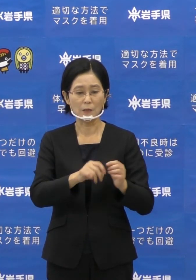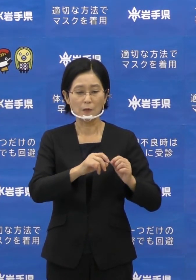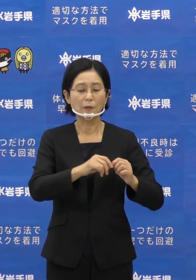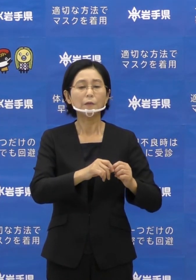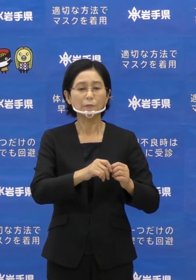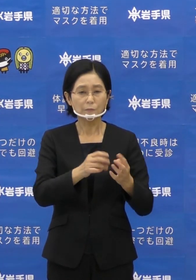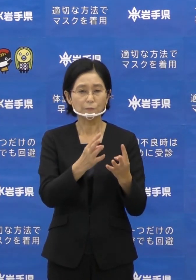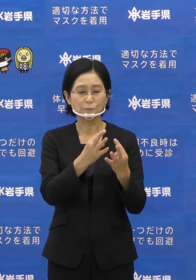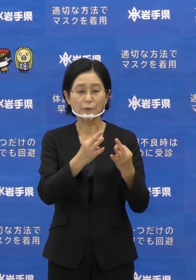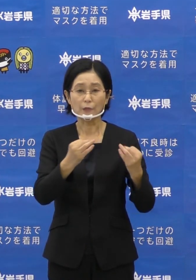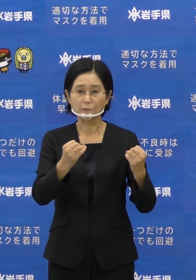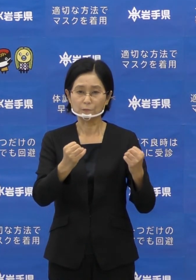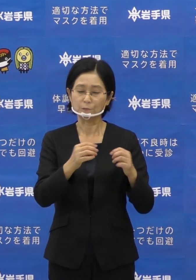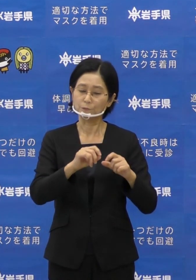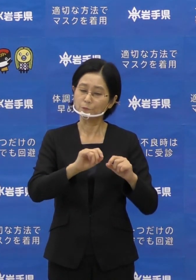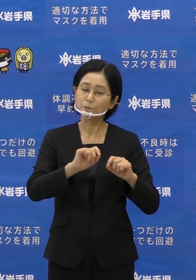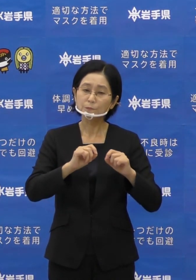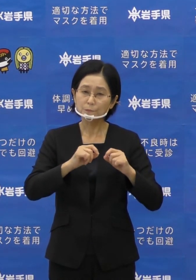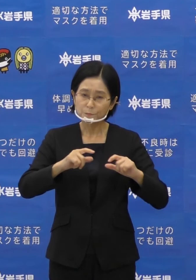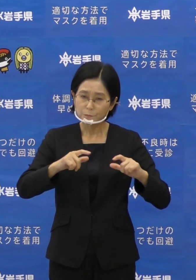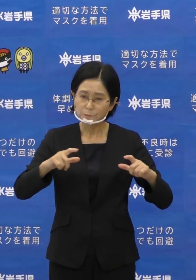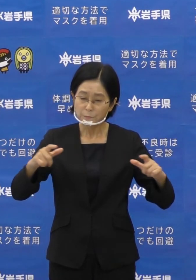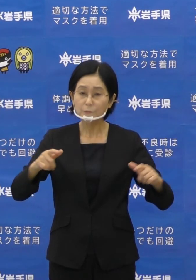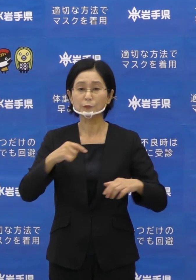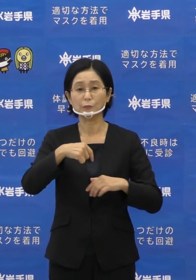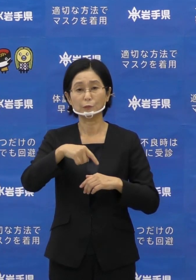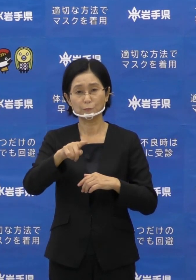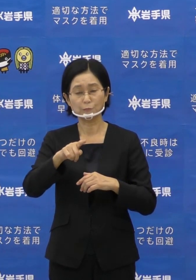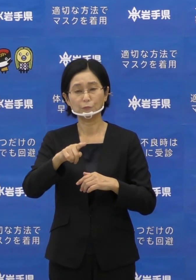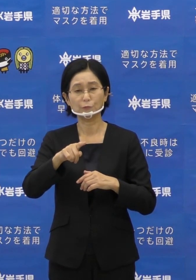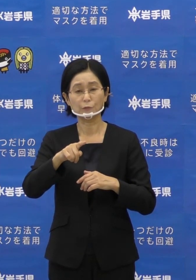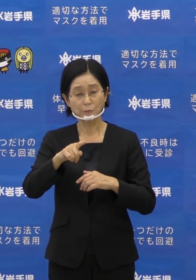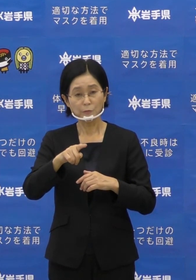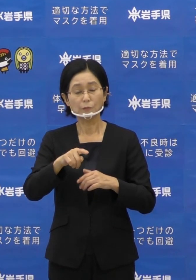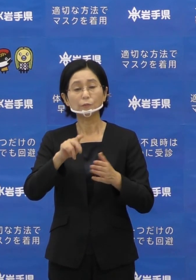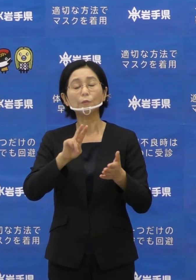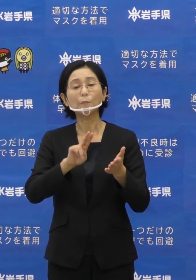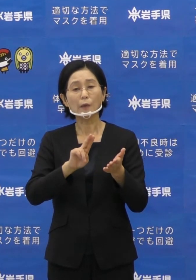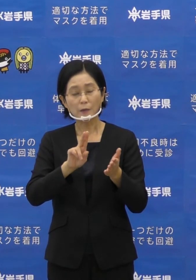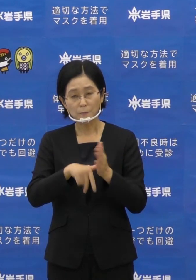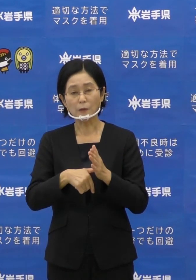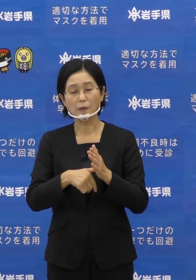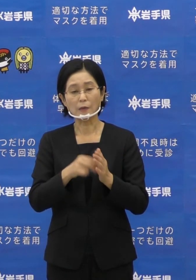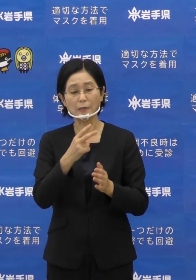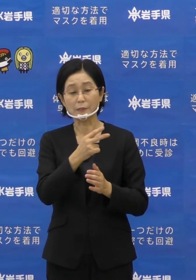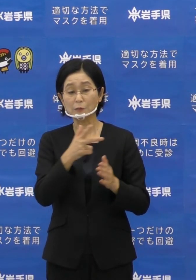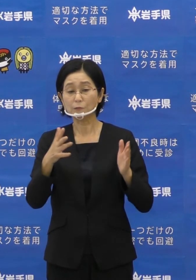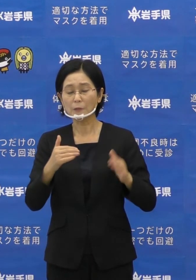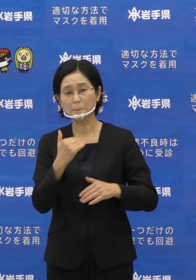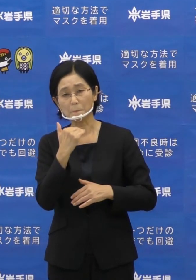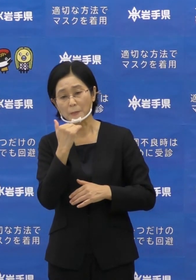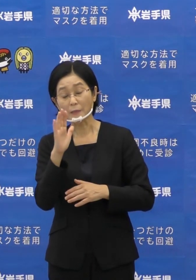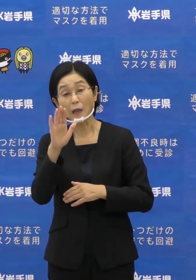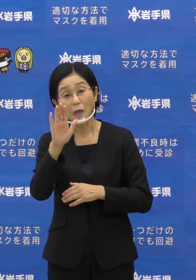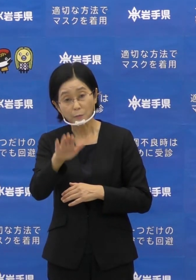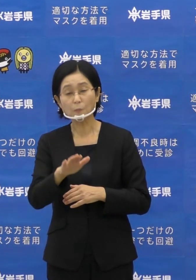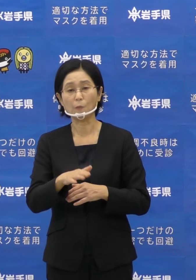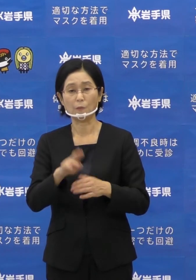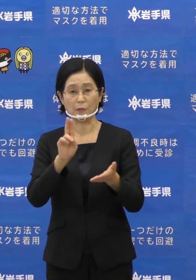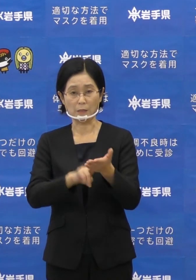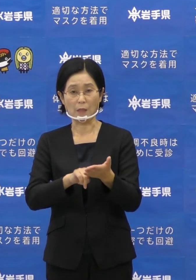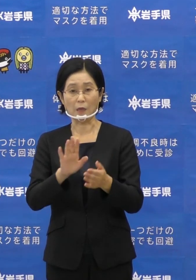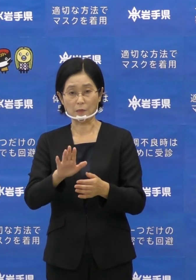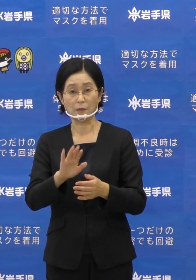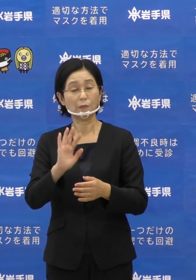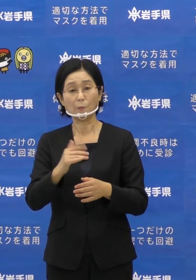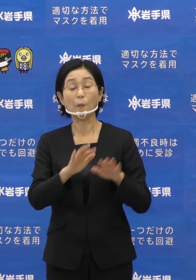か間が置かれることが多かったと思いますが、それほど間を空けずに決定されるのではない